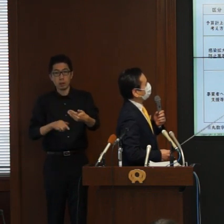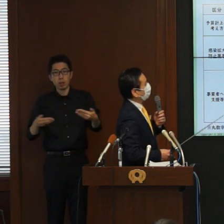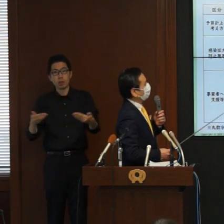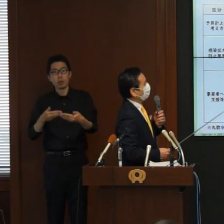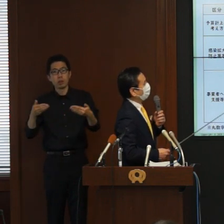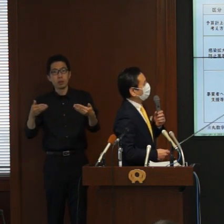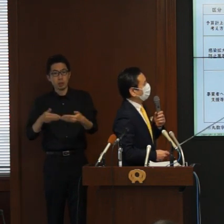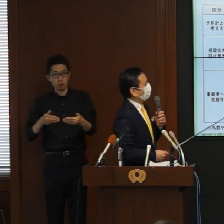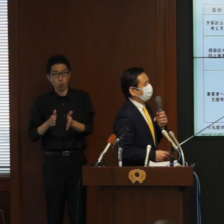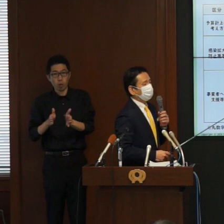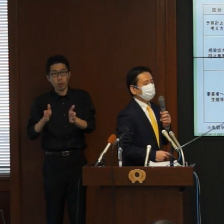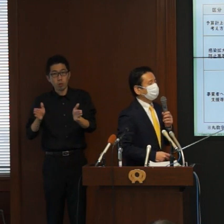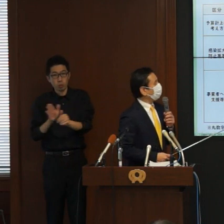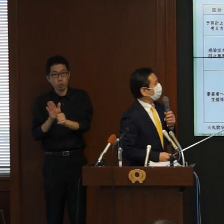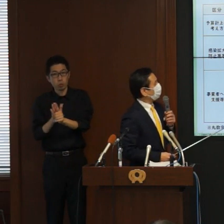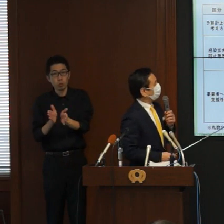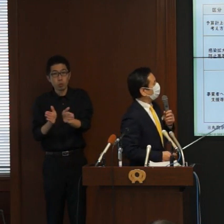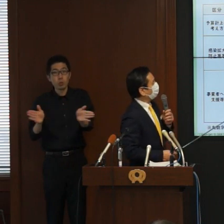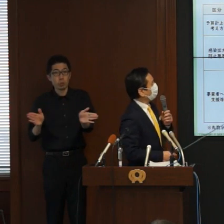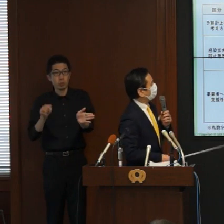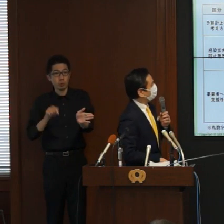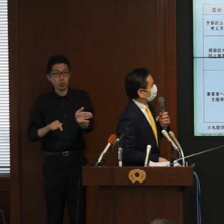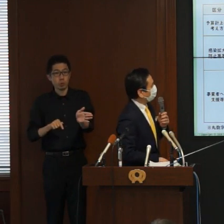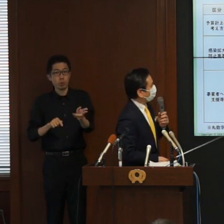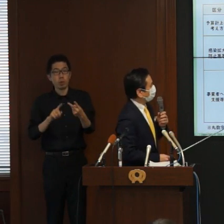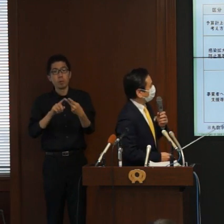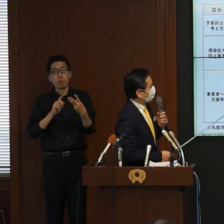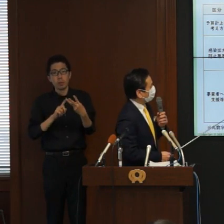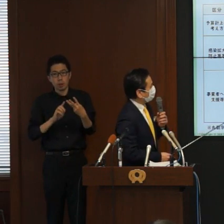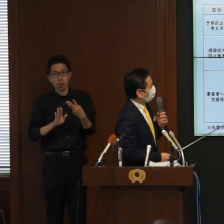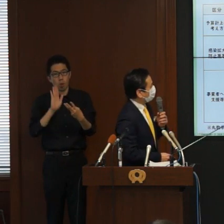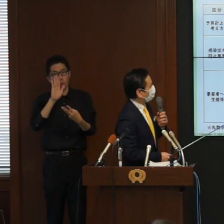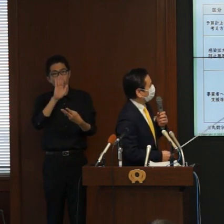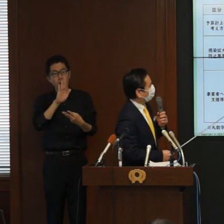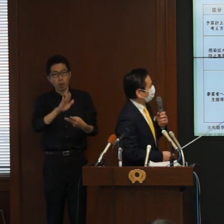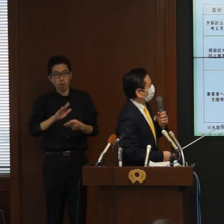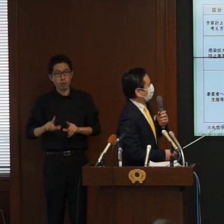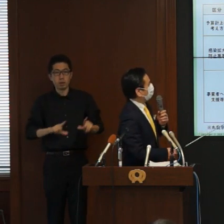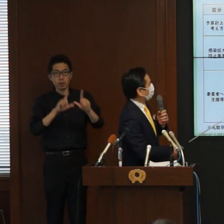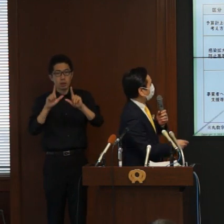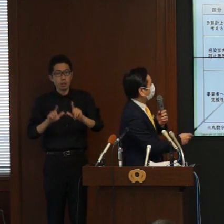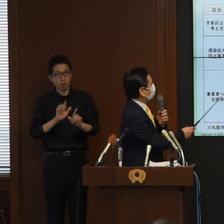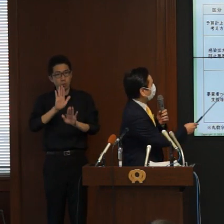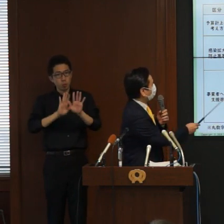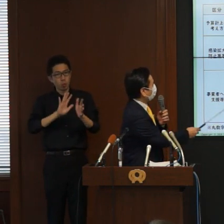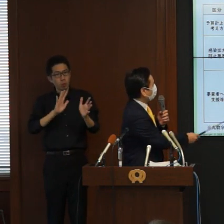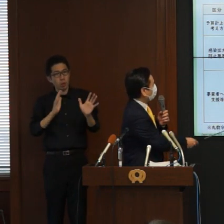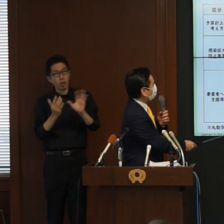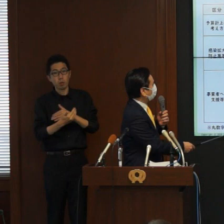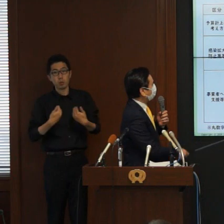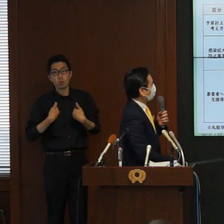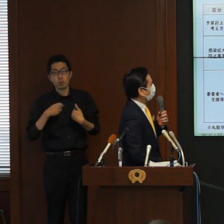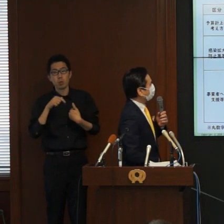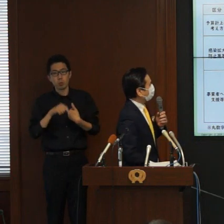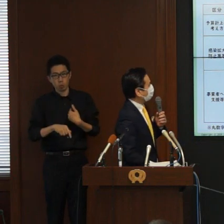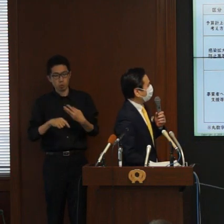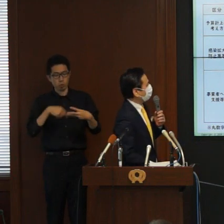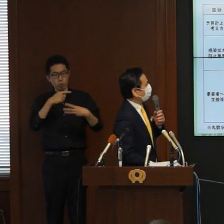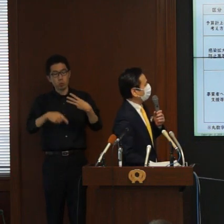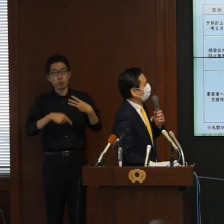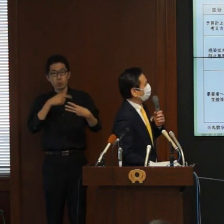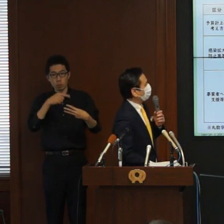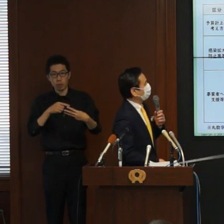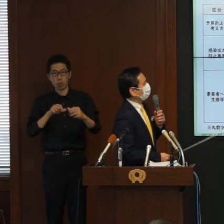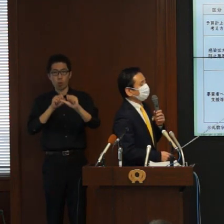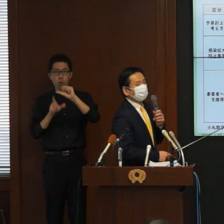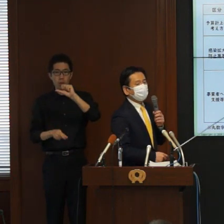て、これから時制型の生活に対応していかなければいけませんので、そういったもののリストをここに掲げさせてい